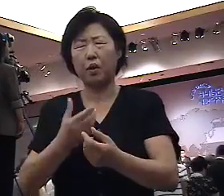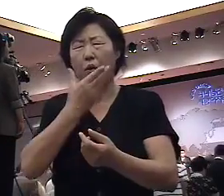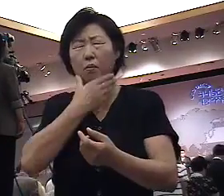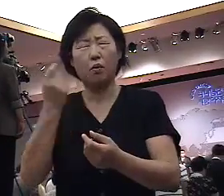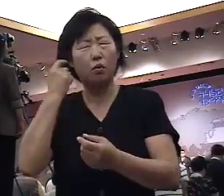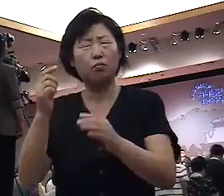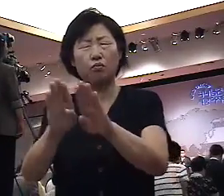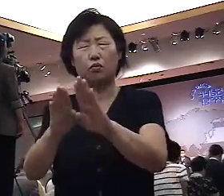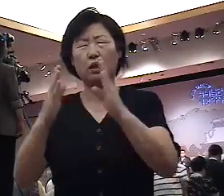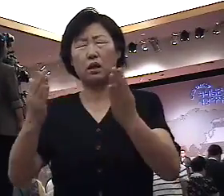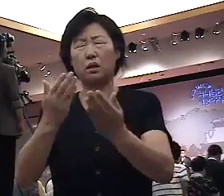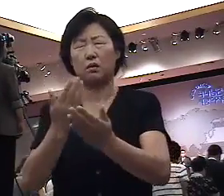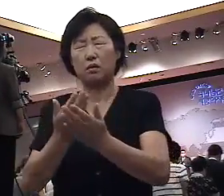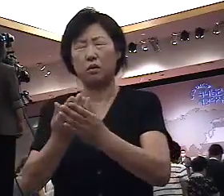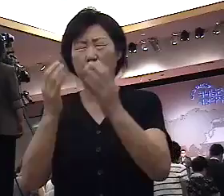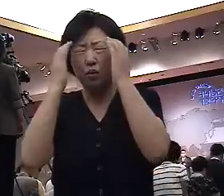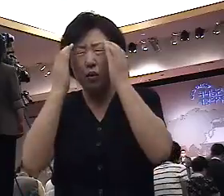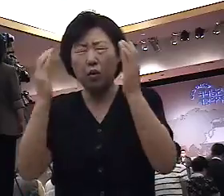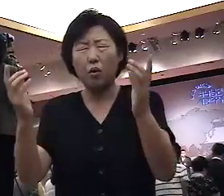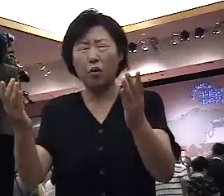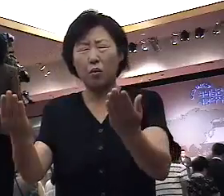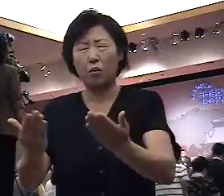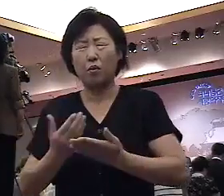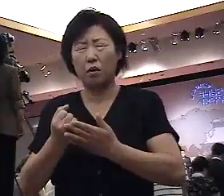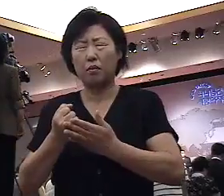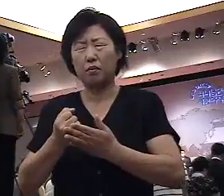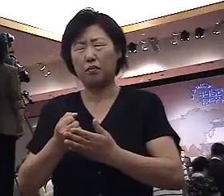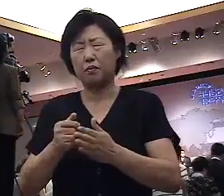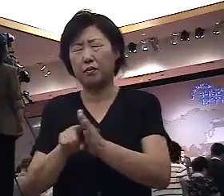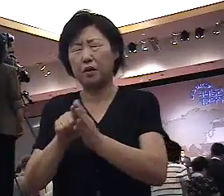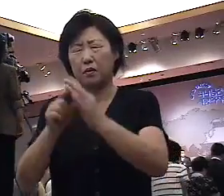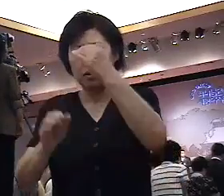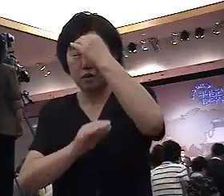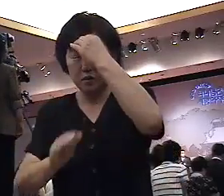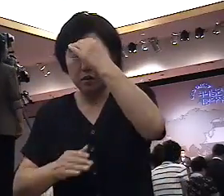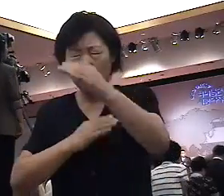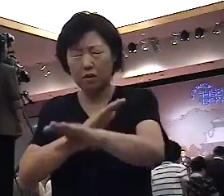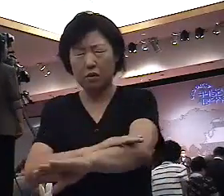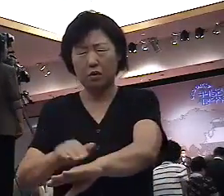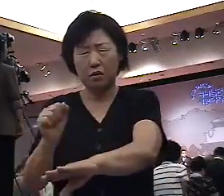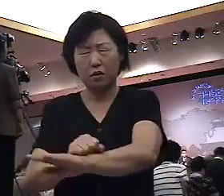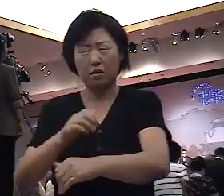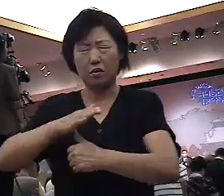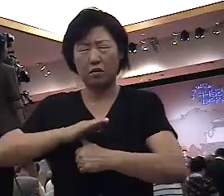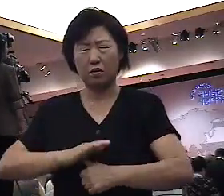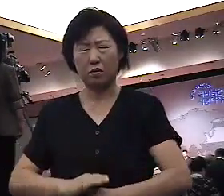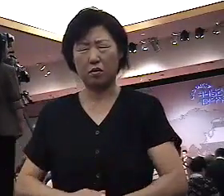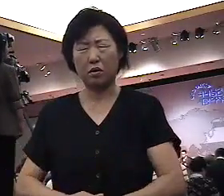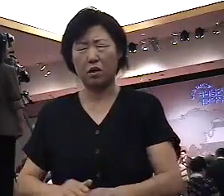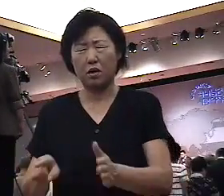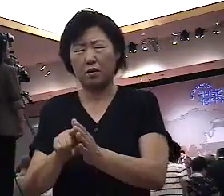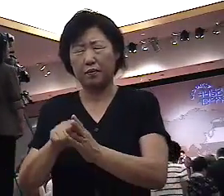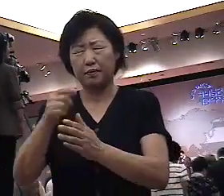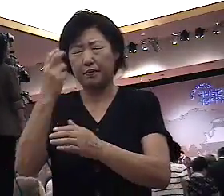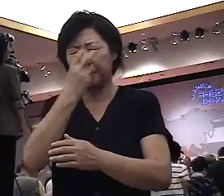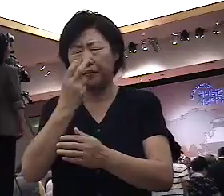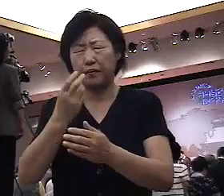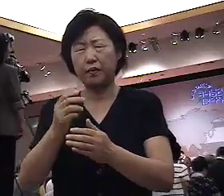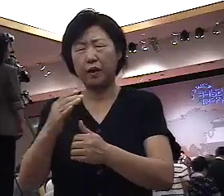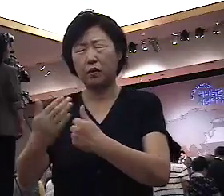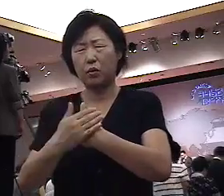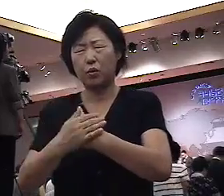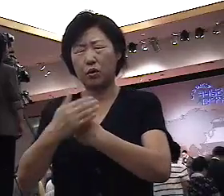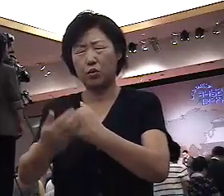열리게 하옵시고 고통받고 있는 믿음의 성도들이 잘 인내하며 믿음을 지킬 수 있도록 도와주시기를